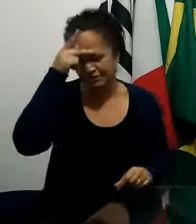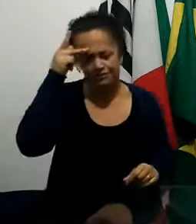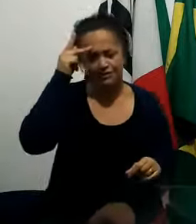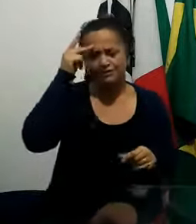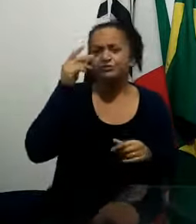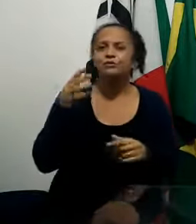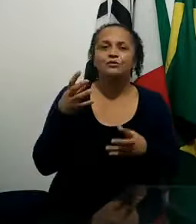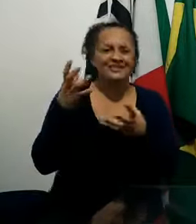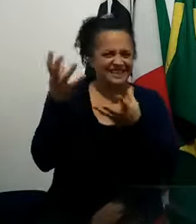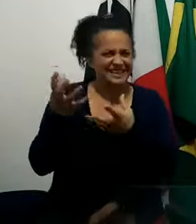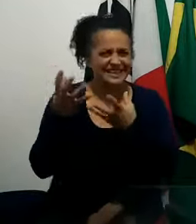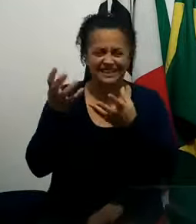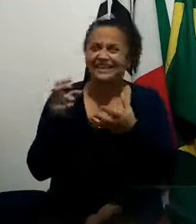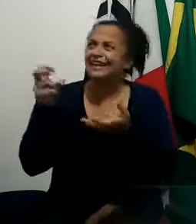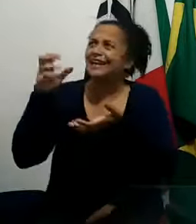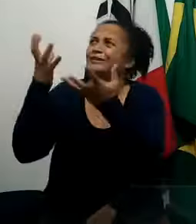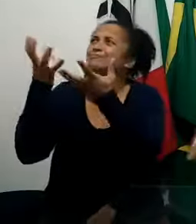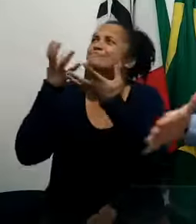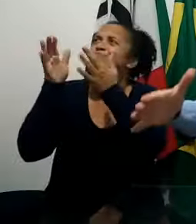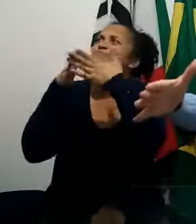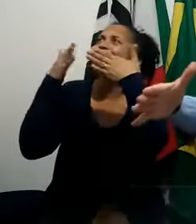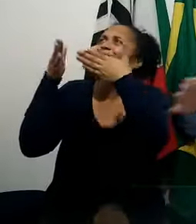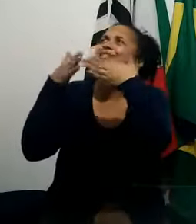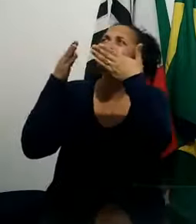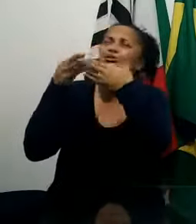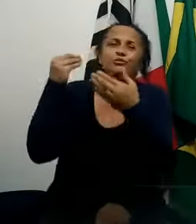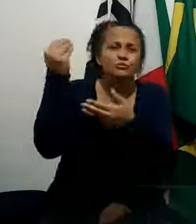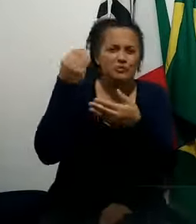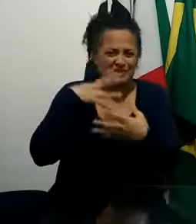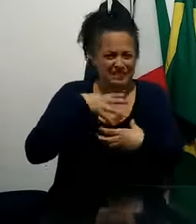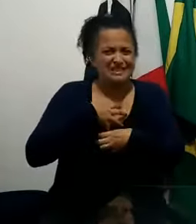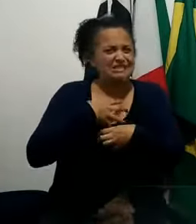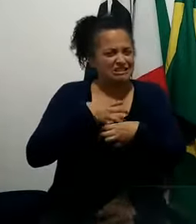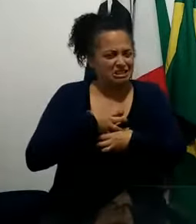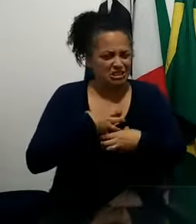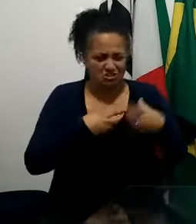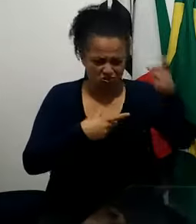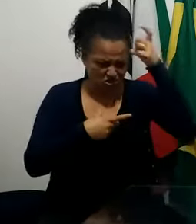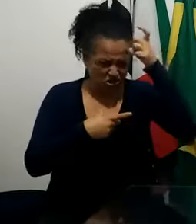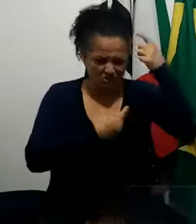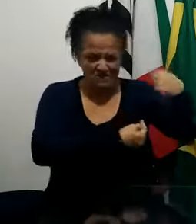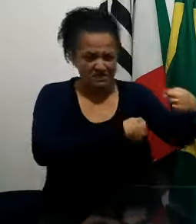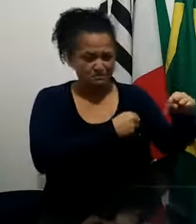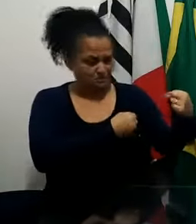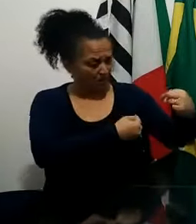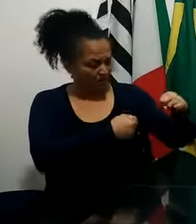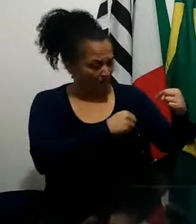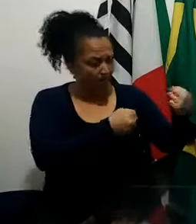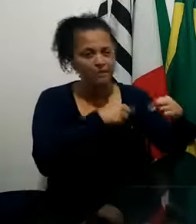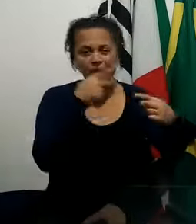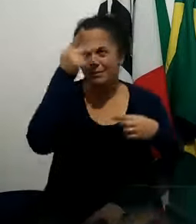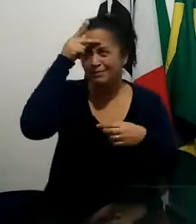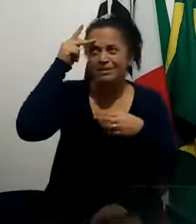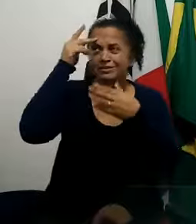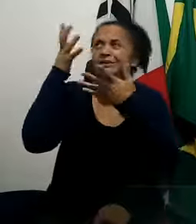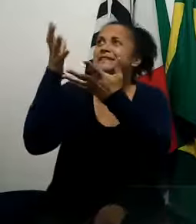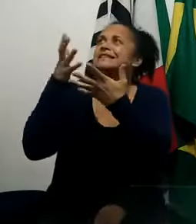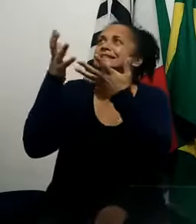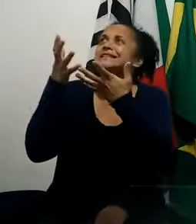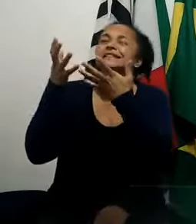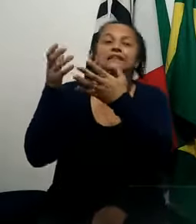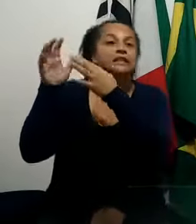pelo Messias, quando estiver cercada pelo anticristo e o seu exército. E o Senhor vai vir derrotar